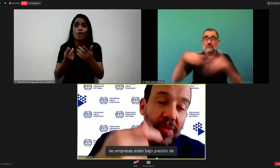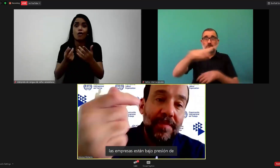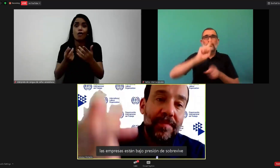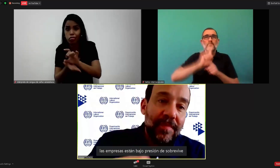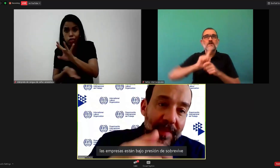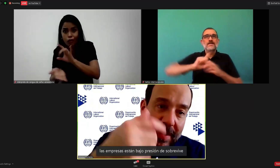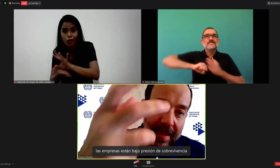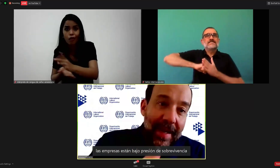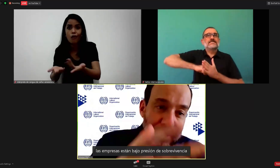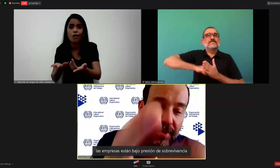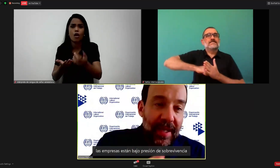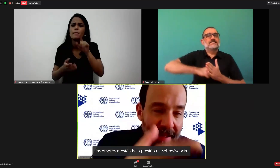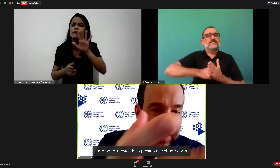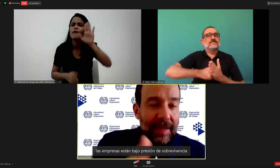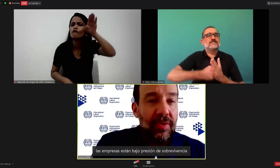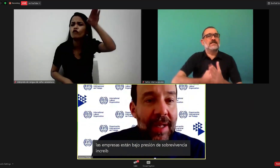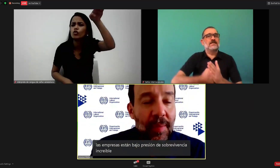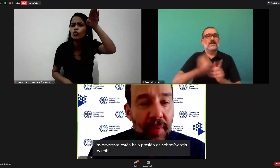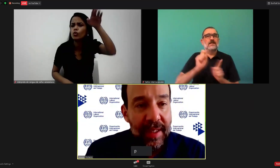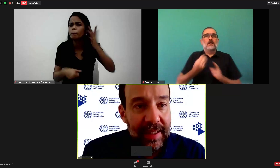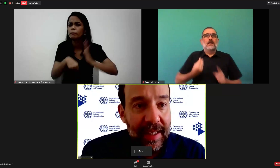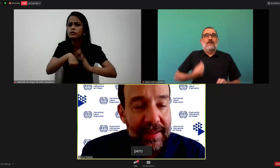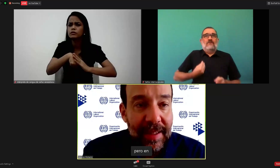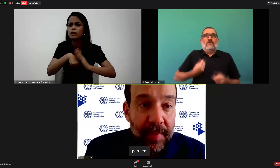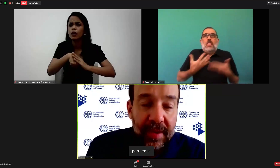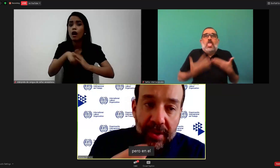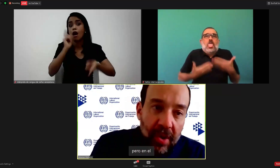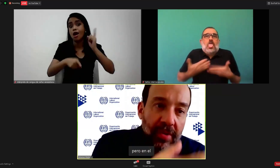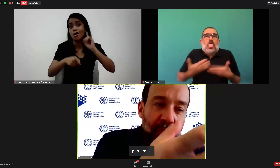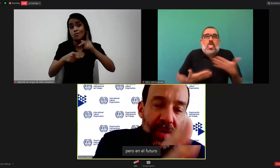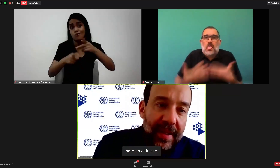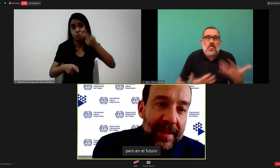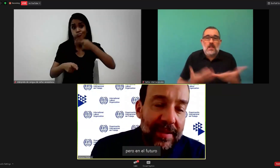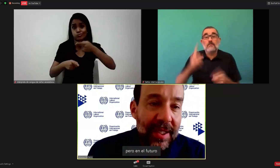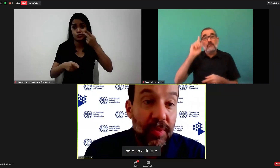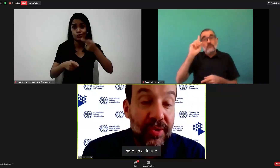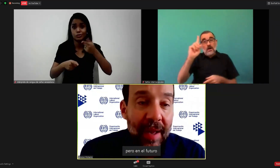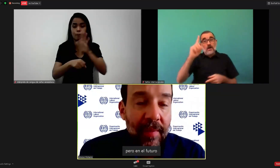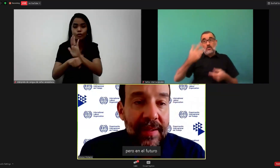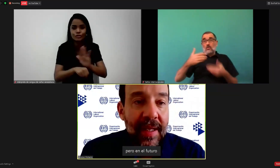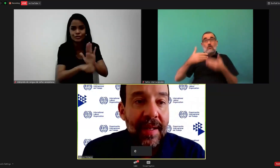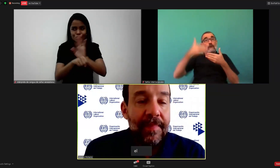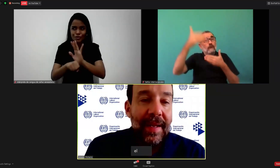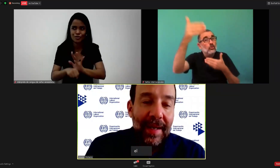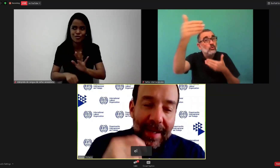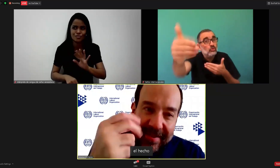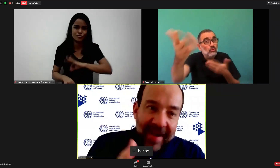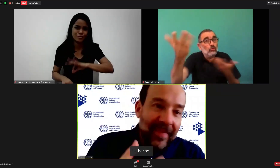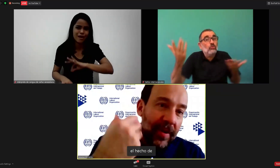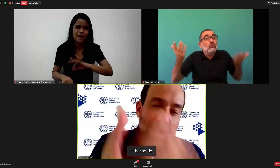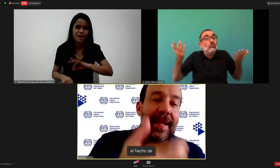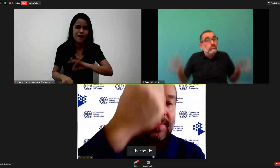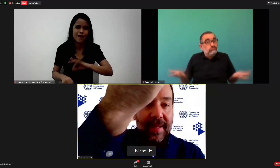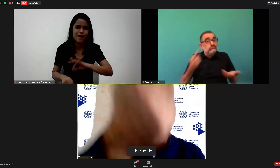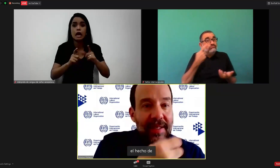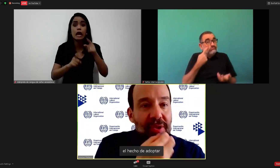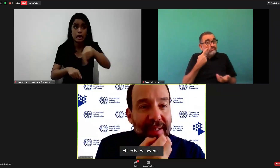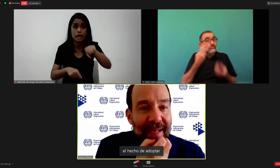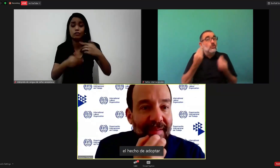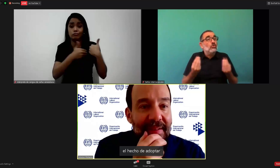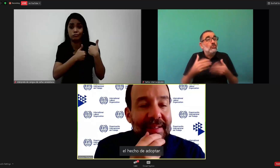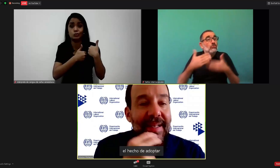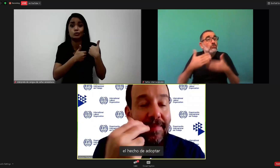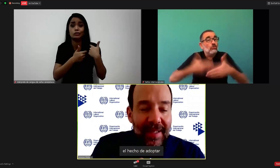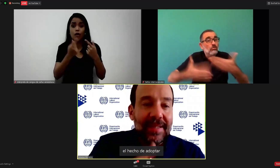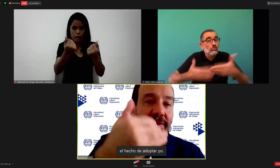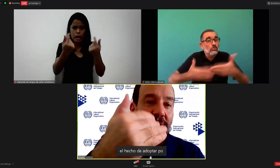en el futuro, el hecho que han adoptado políticas de protección o políticas responsables, les va a valorar el capital. Eso